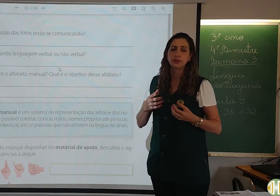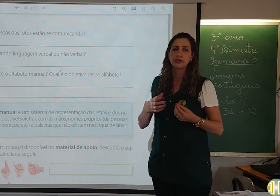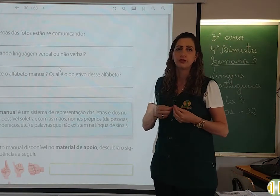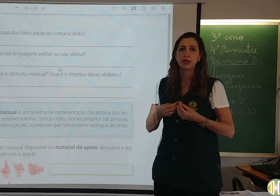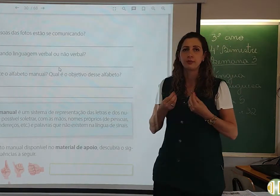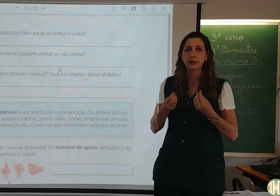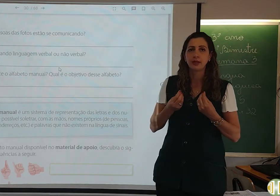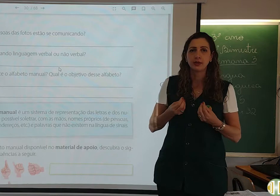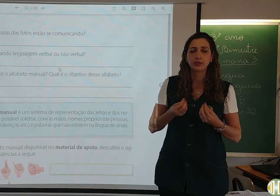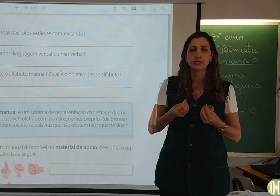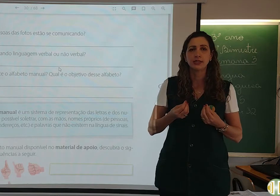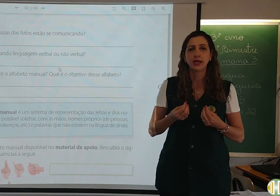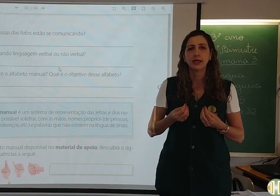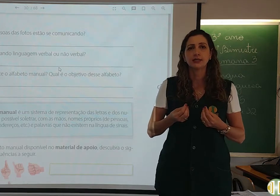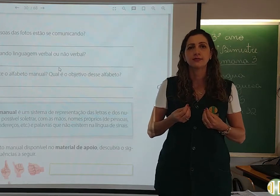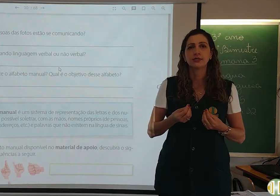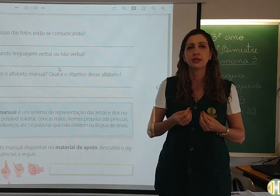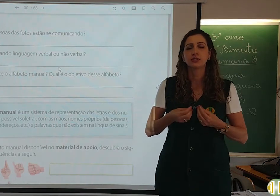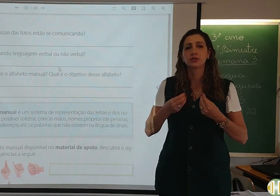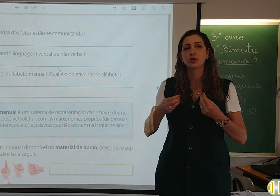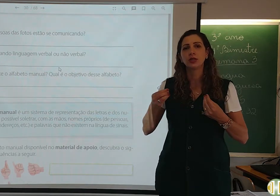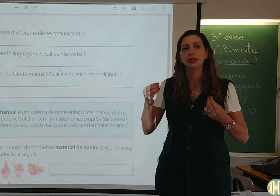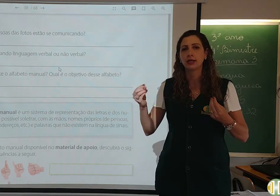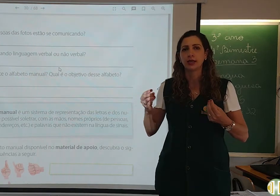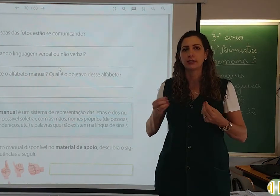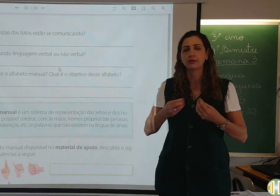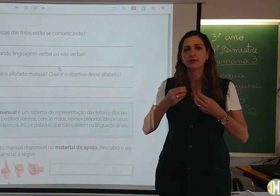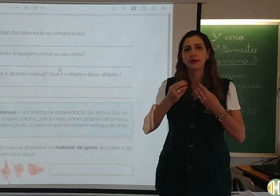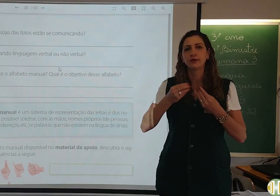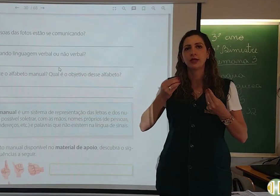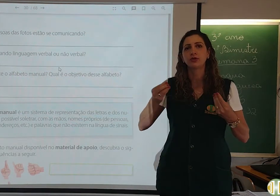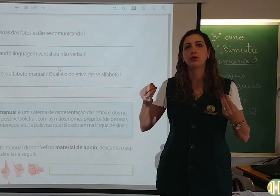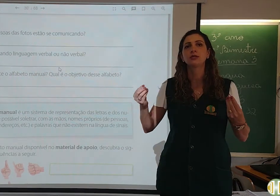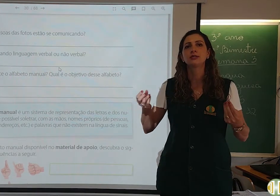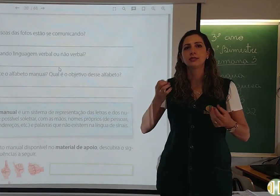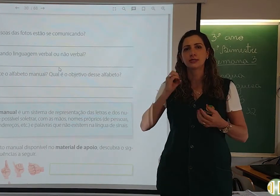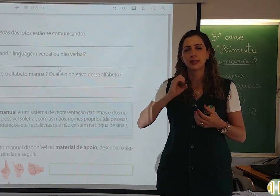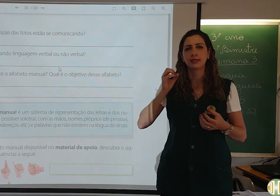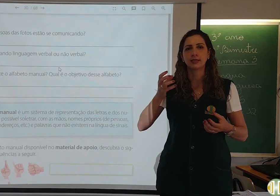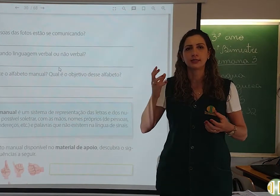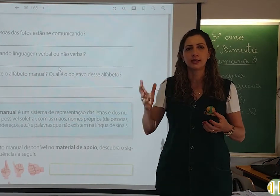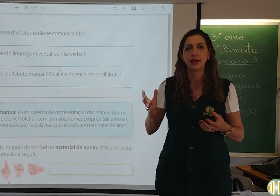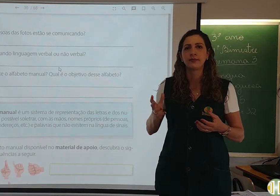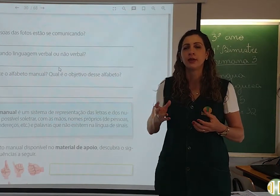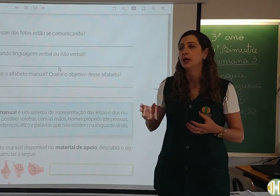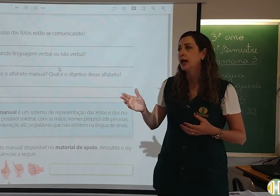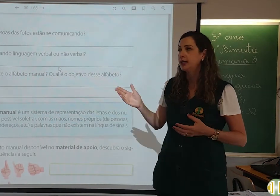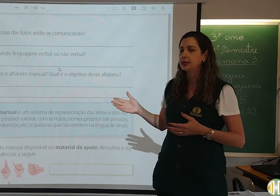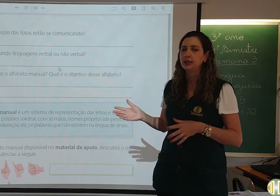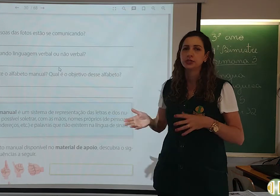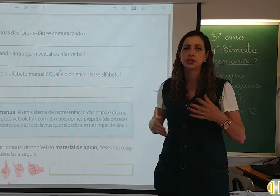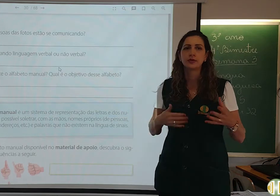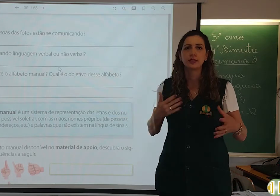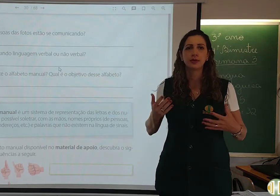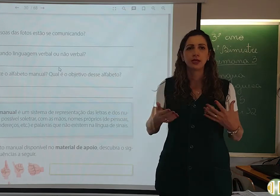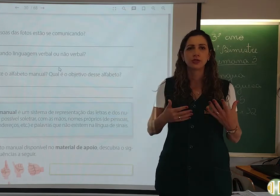você fala pela língua de sinais, você tem que soletrar, então você vai falar todas as letras, tá? Aqui a gente vai trabalhar só